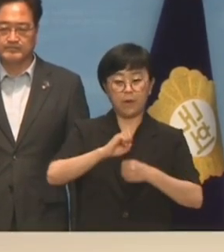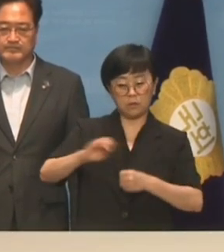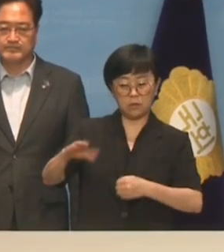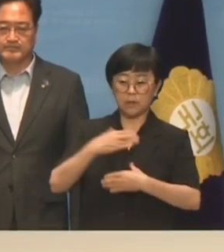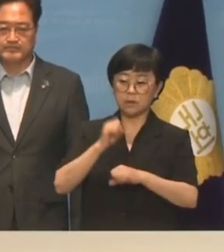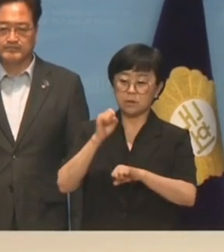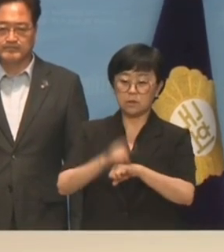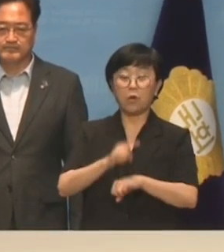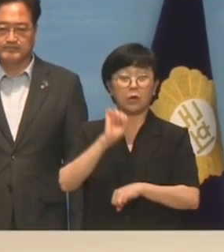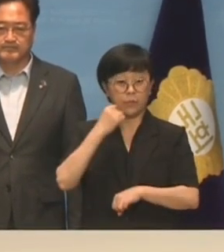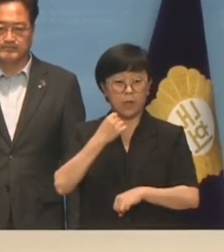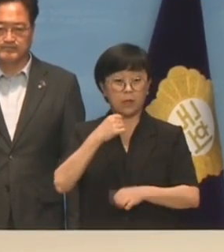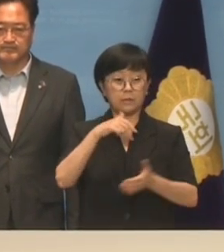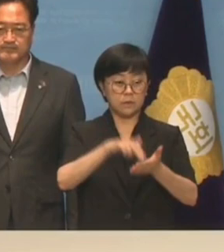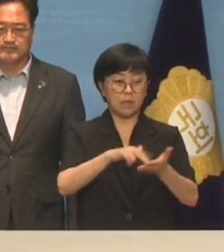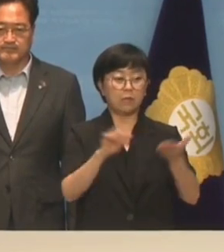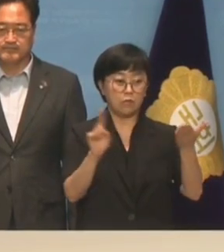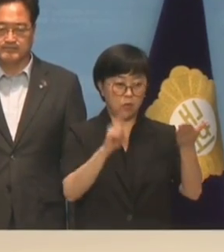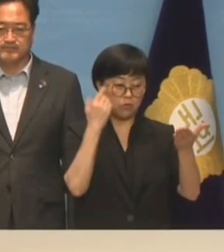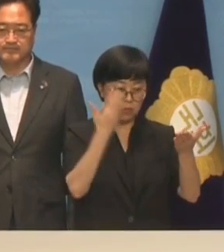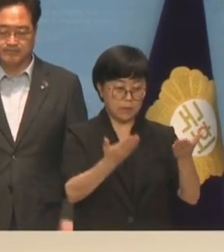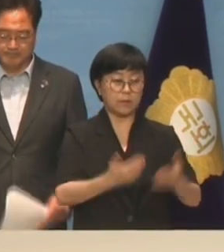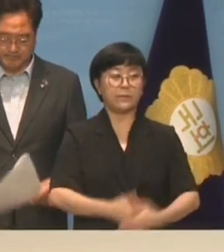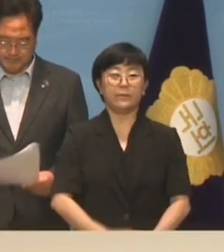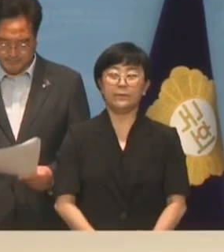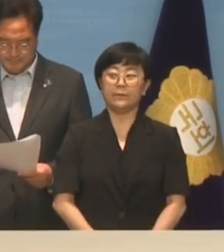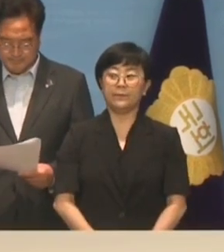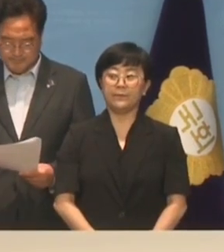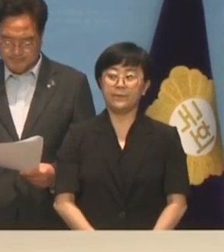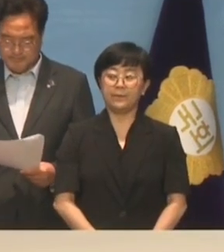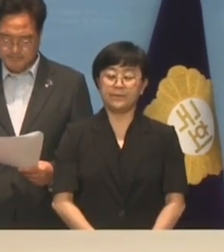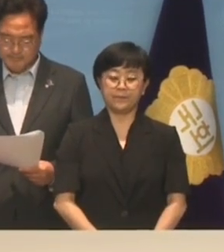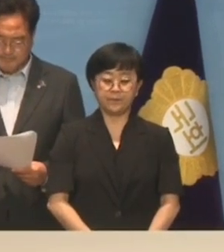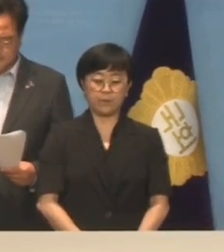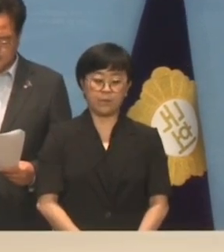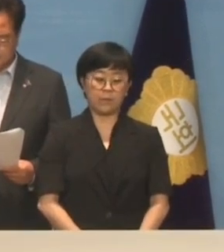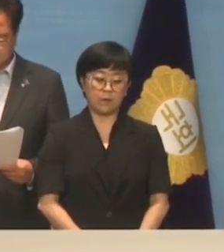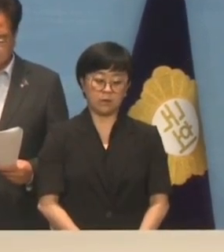어렵다고 보는데 이에 대한 입장은 무엇입니까?